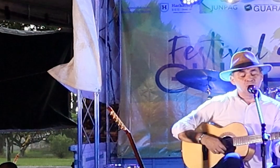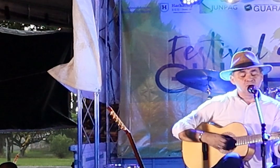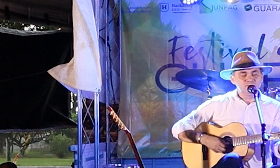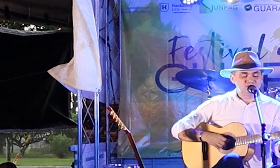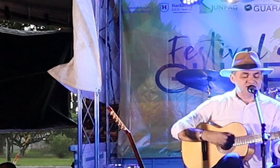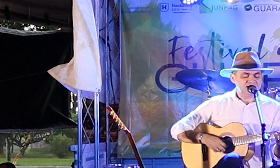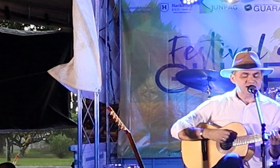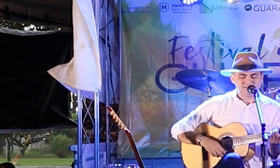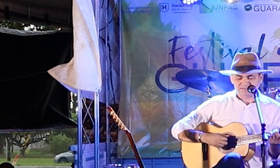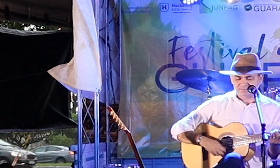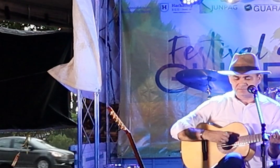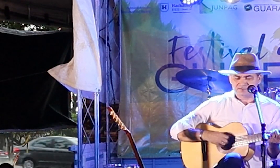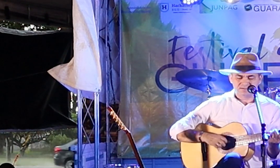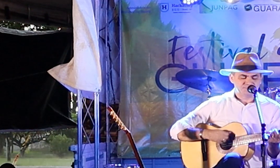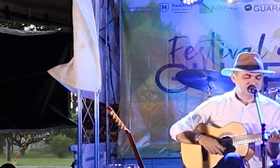do povo de cá,